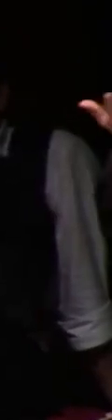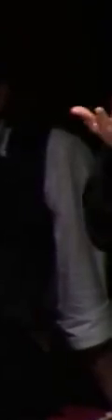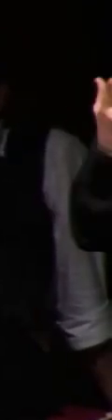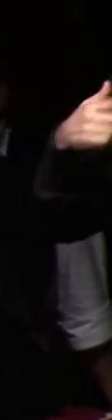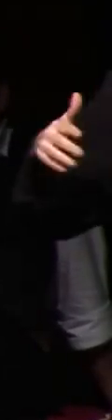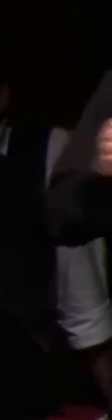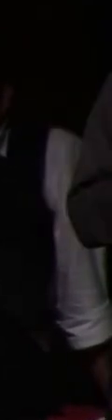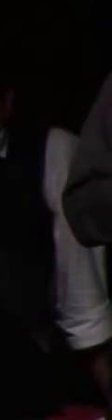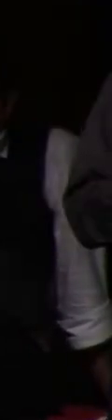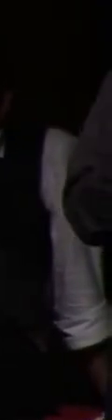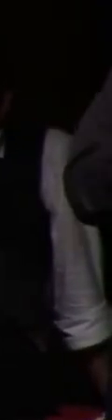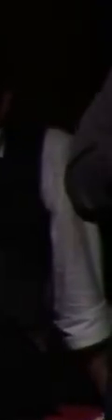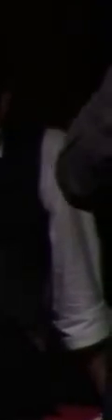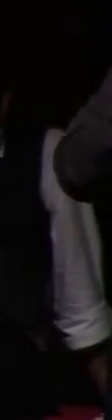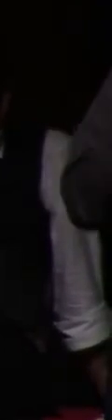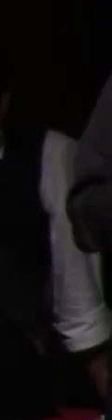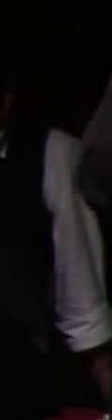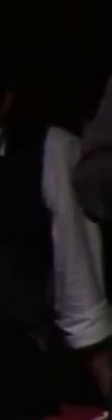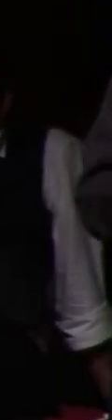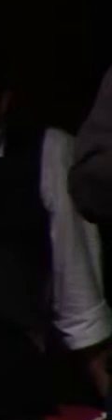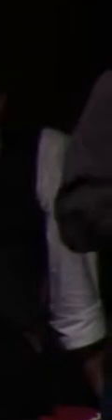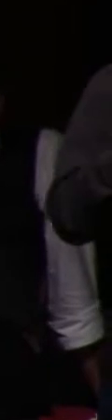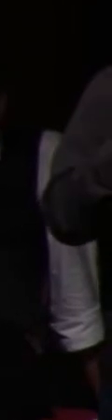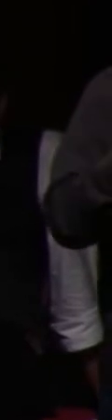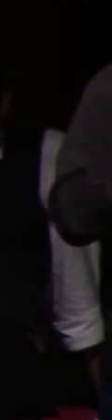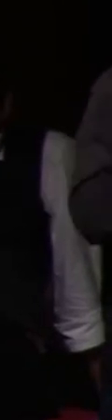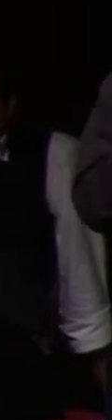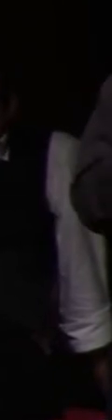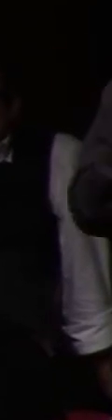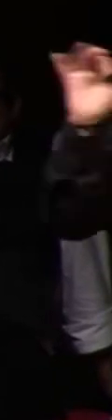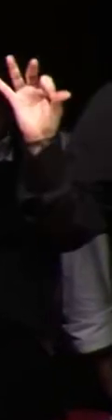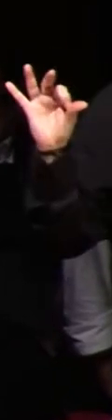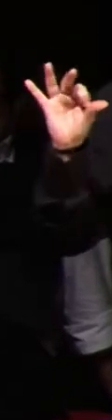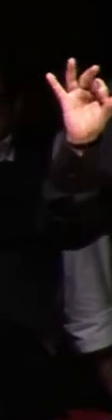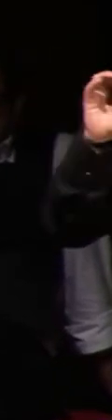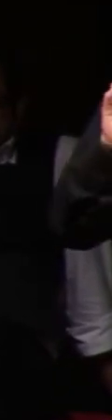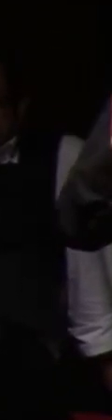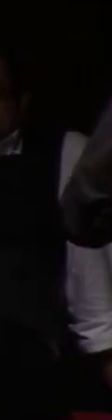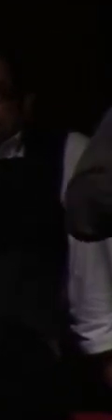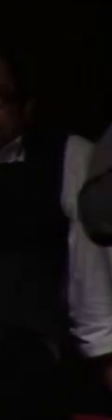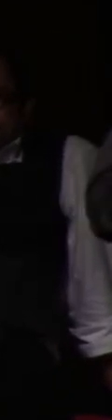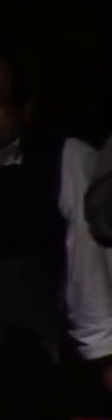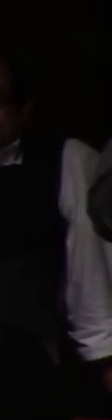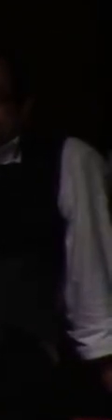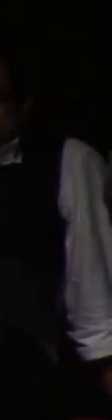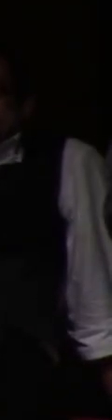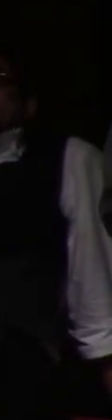tothom ha dit tot l'important i com que, a més, l'Enric Casasses ha fet el programa polític per la ruptura,